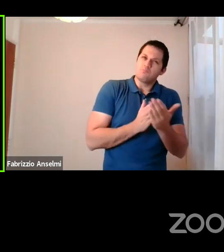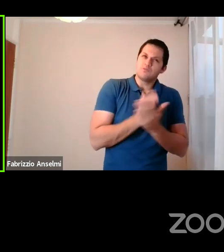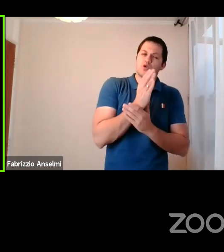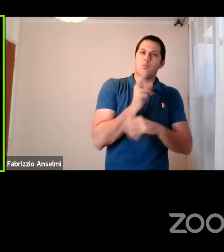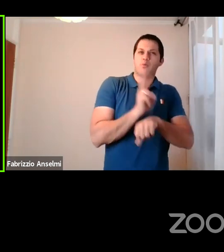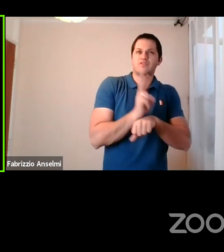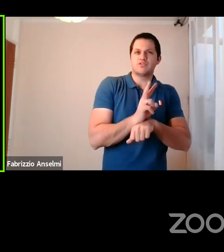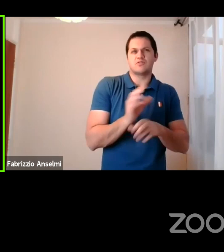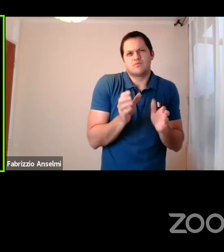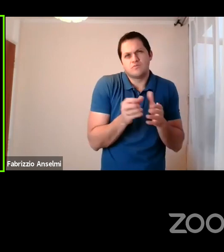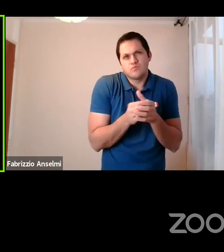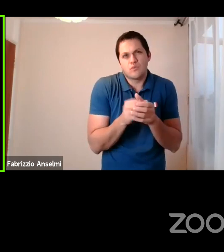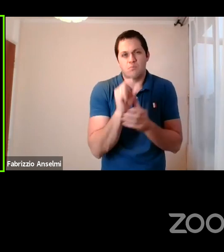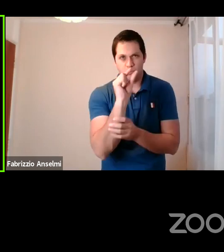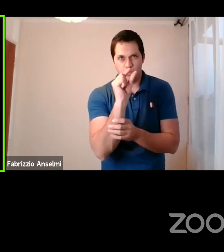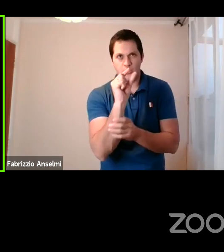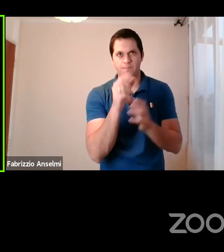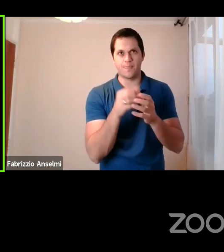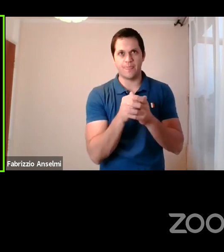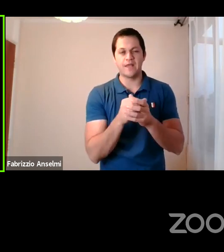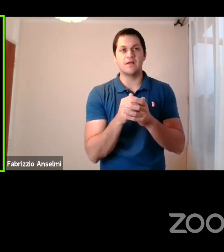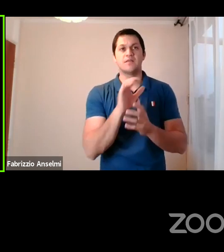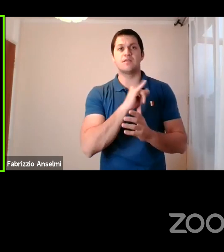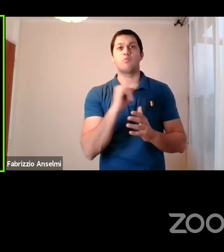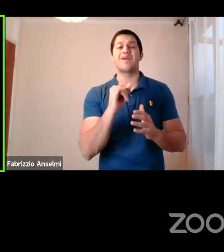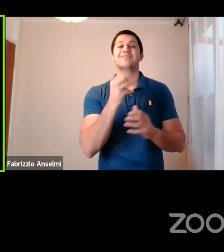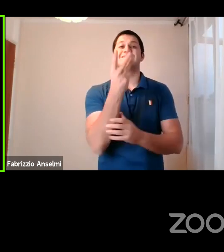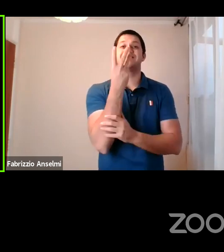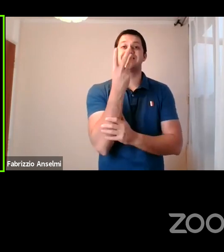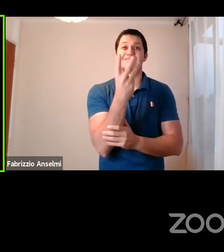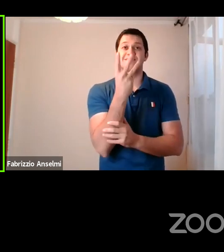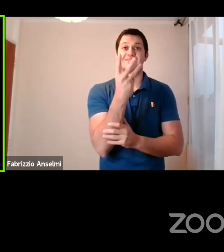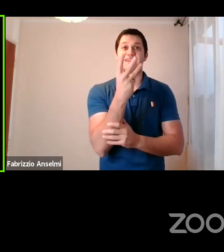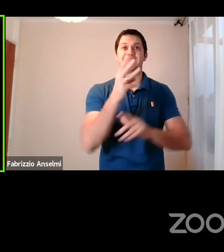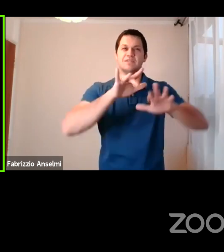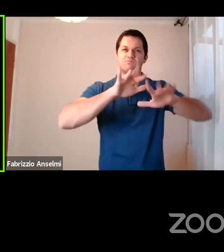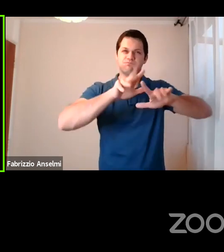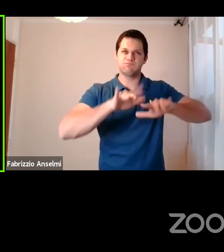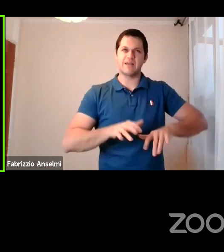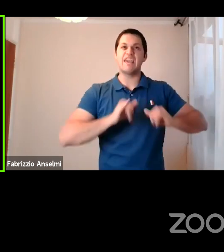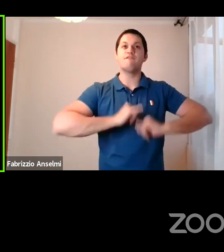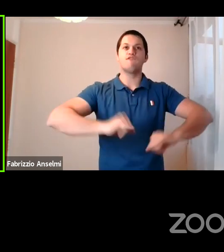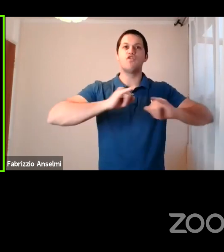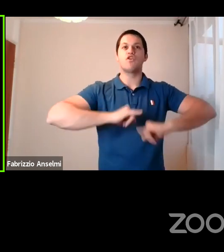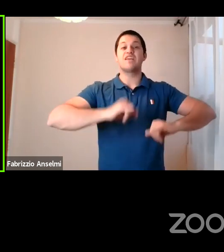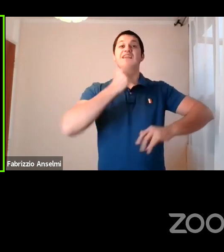desarrollar 13 infografías de mujeres a nivel nacional